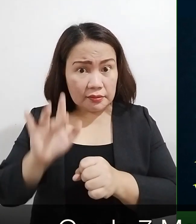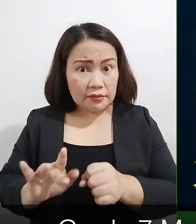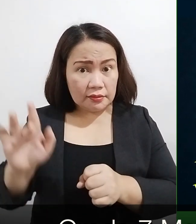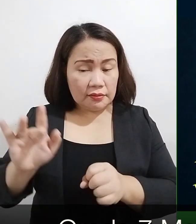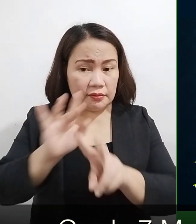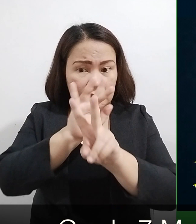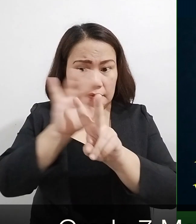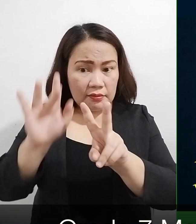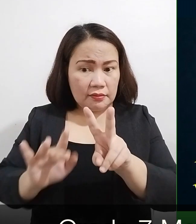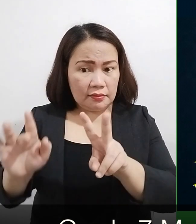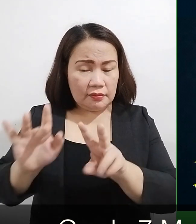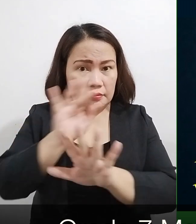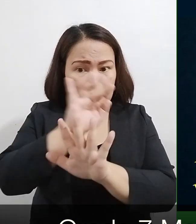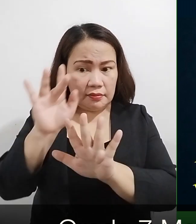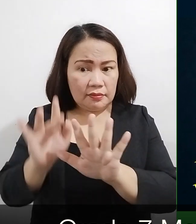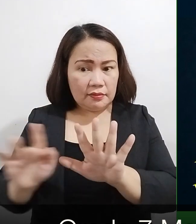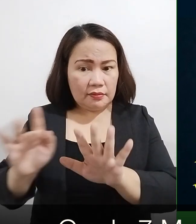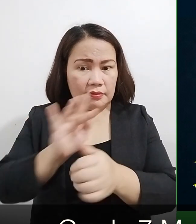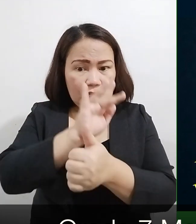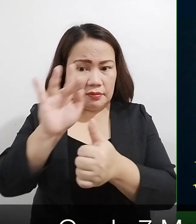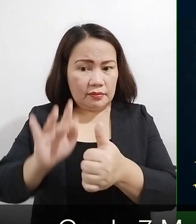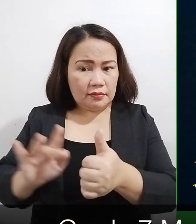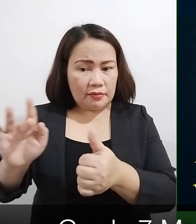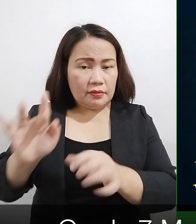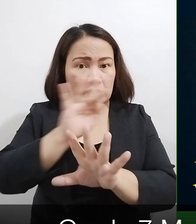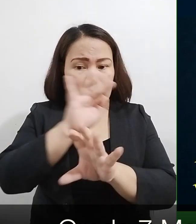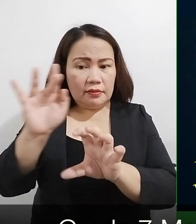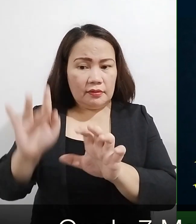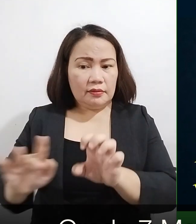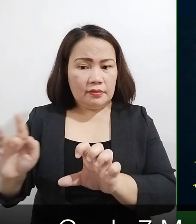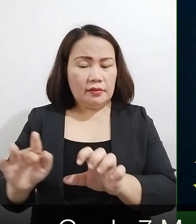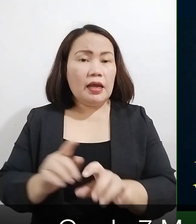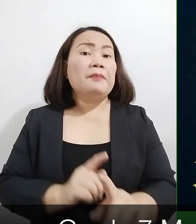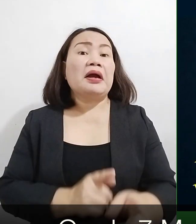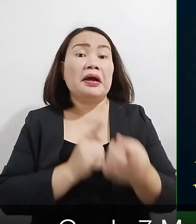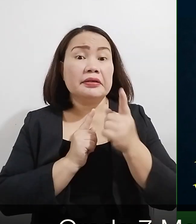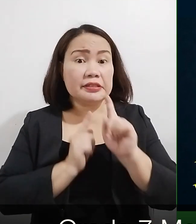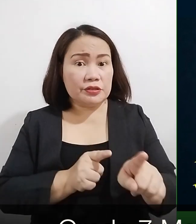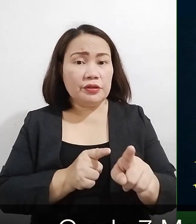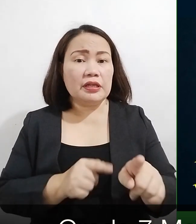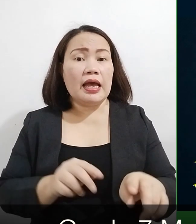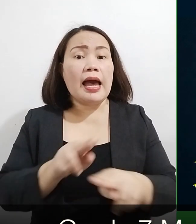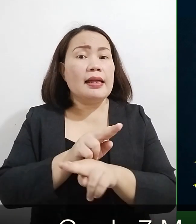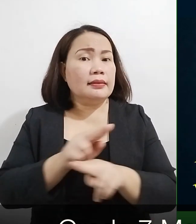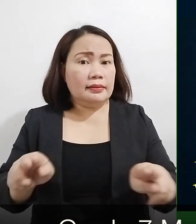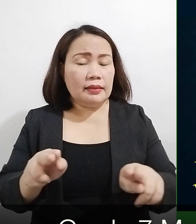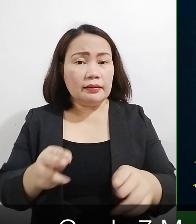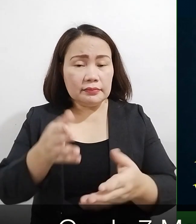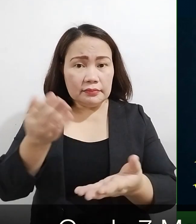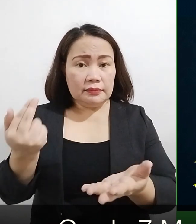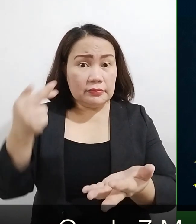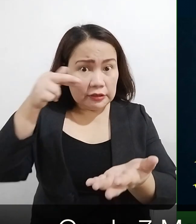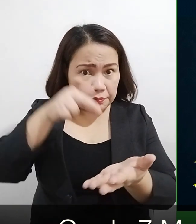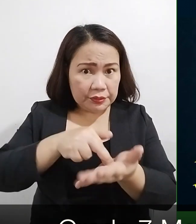ang square root nila, ang magiging result niyan ay non-repeating and non-terminating.